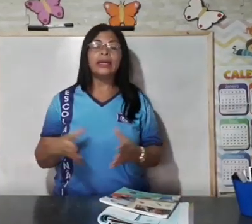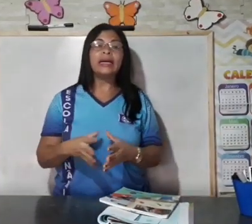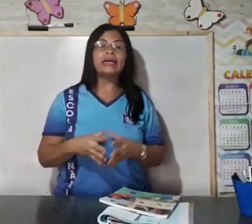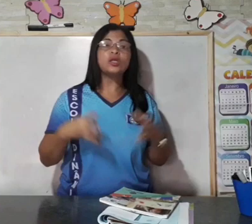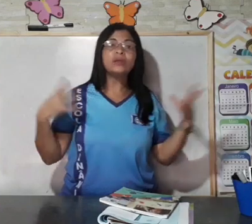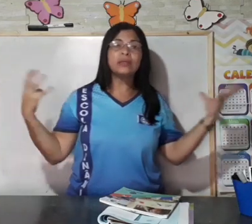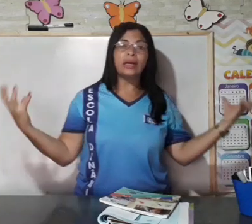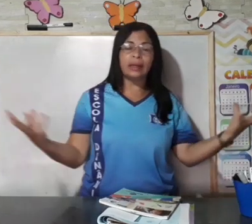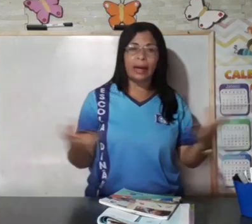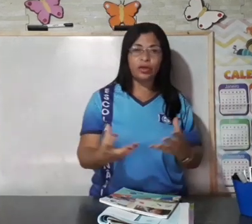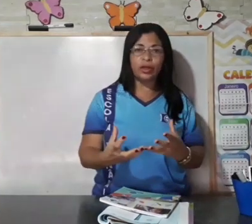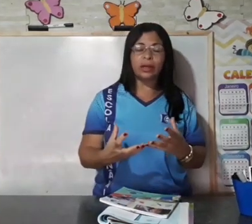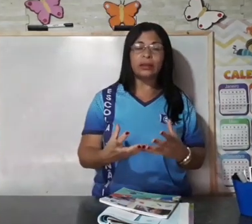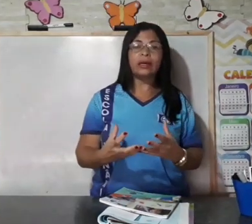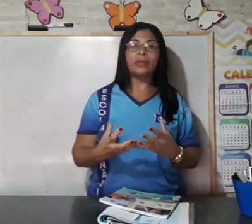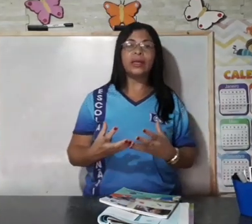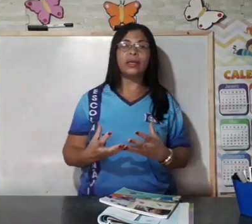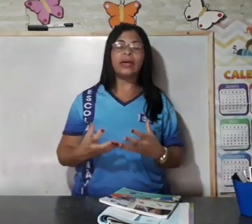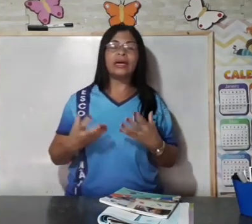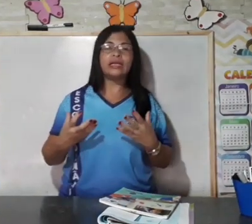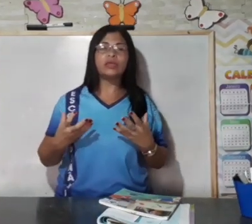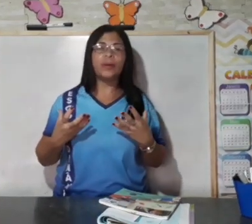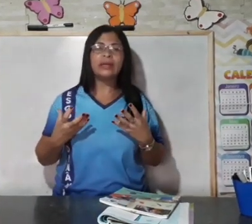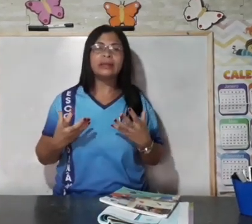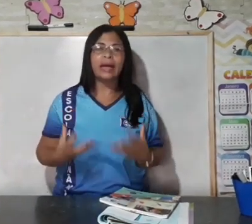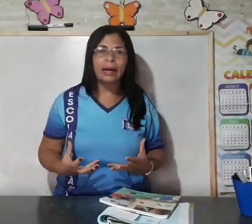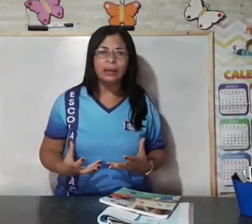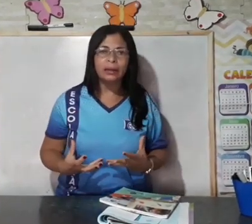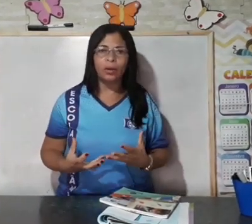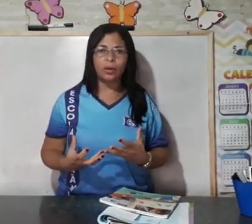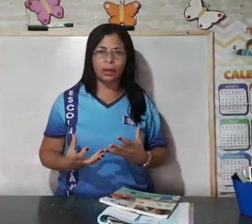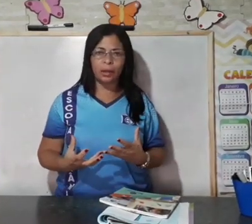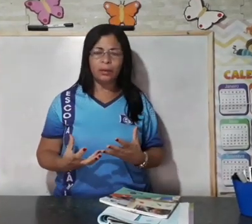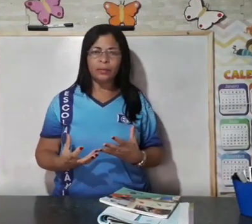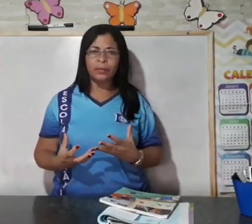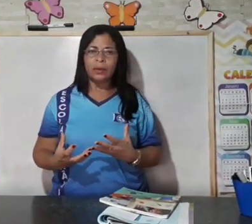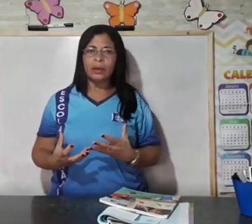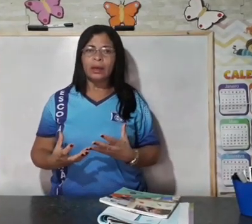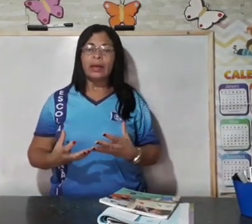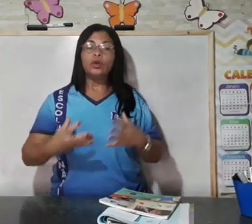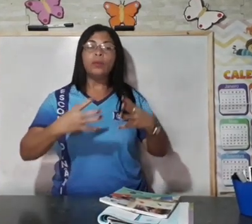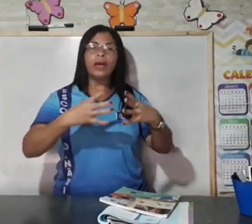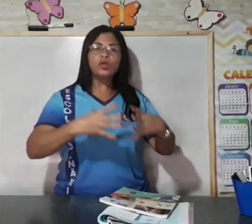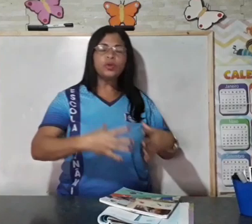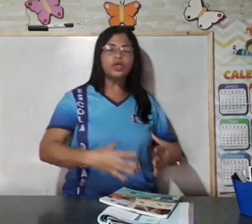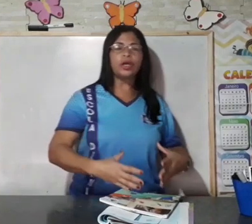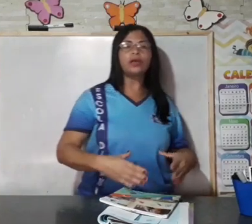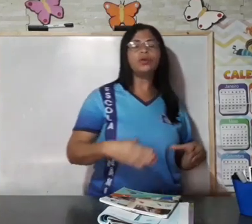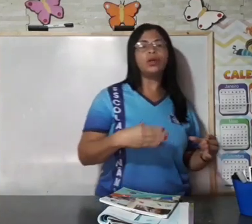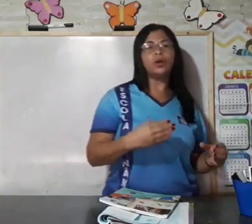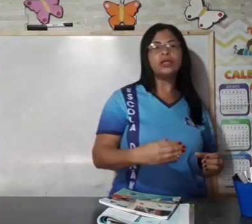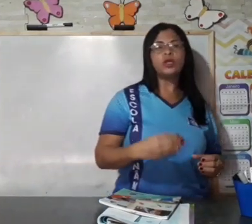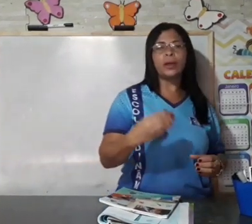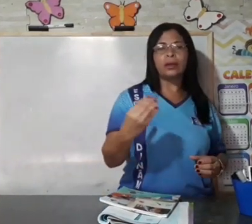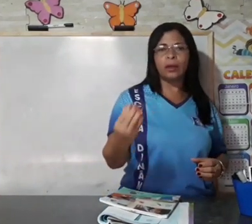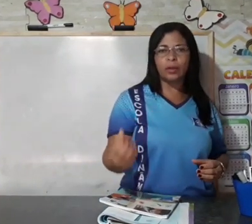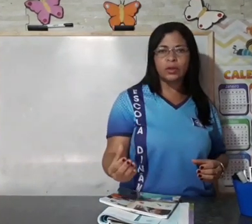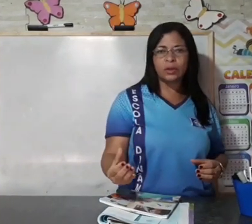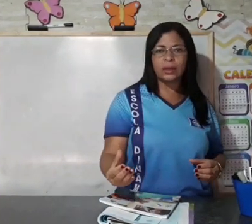a sociedade, ela tem que aprender a respeitar, ok? Do mesmo jeito que nós respeitamos a